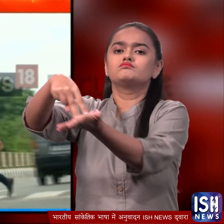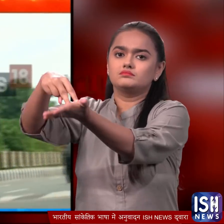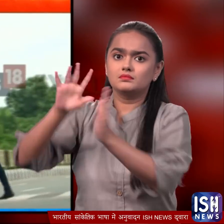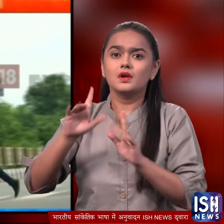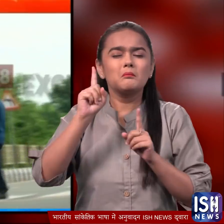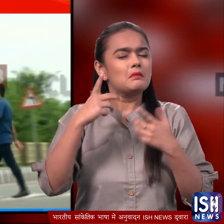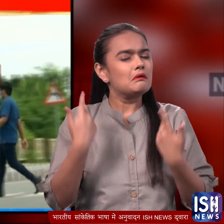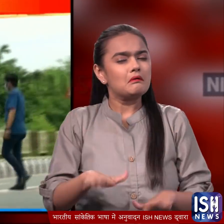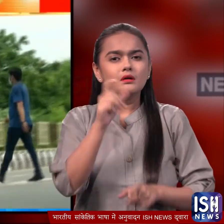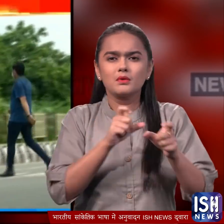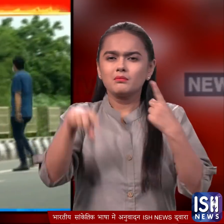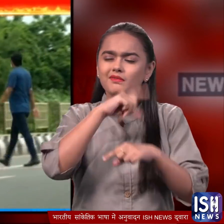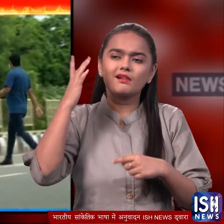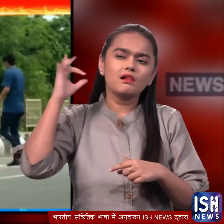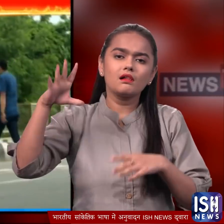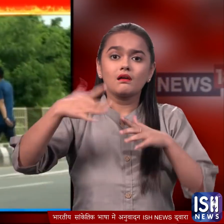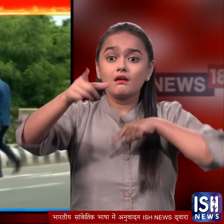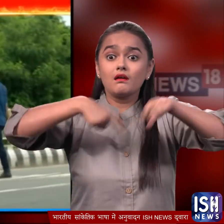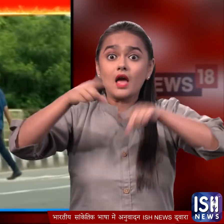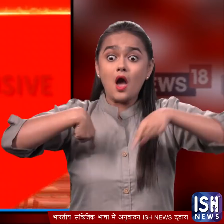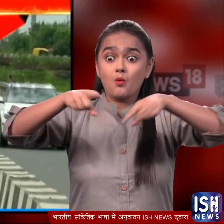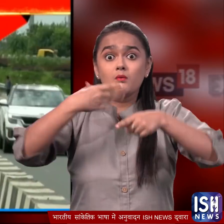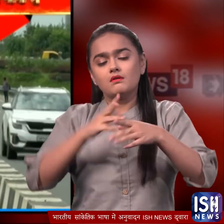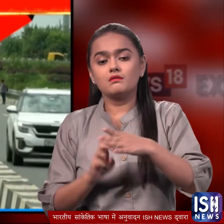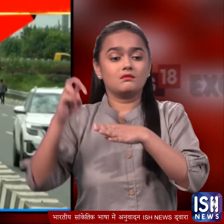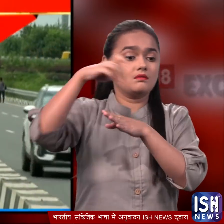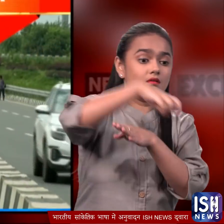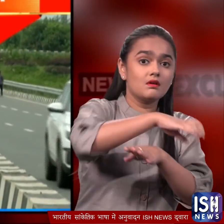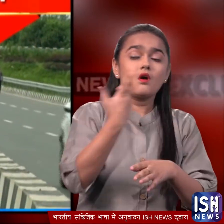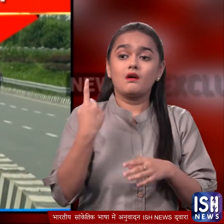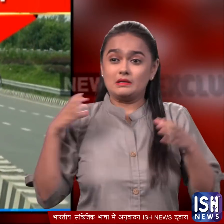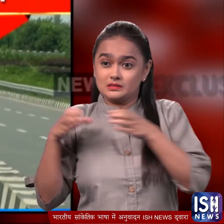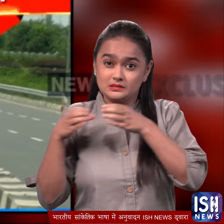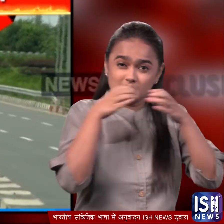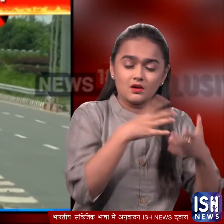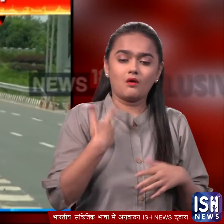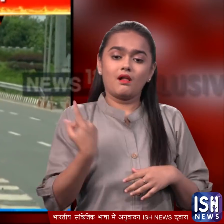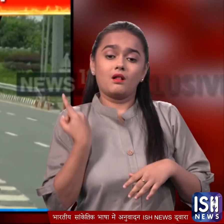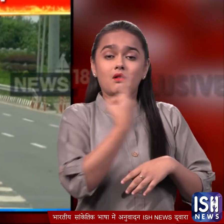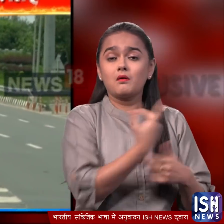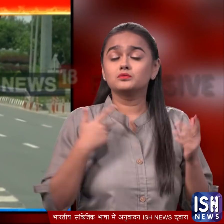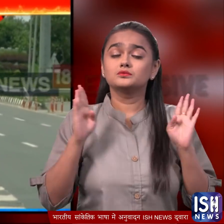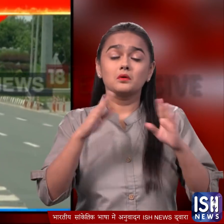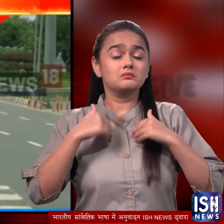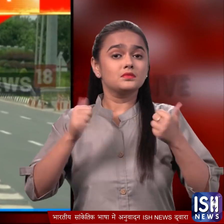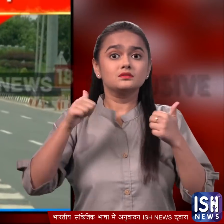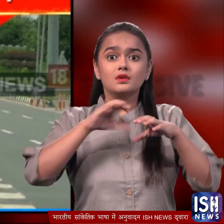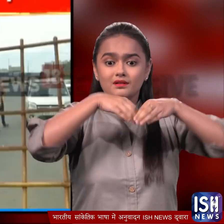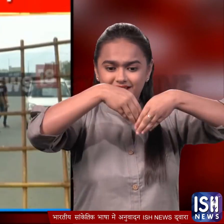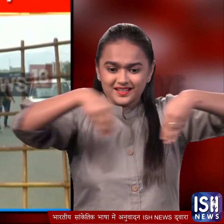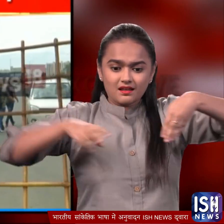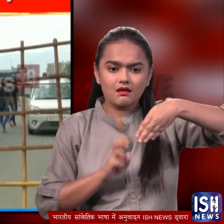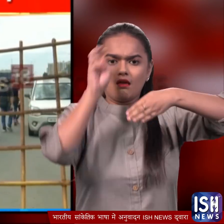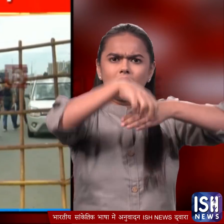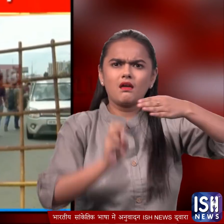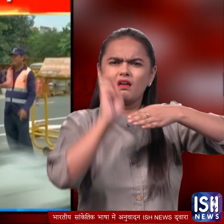लेकिन बेपरवाह लोग अंडरपास छोड़कर एक्सप्रेसवे से रास्ता पार करते रहे। कोई झुंड में तो कोई अकेले बाजीगरी दिखाते हुए सड़क पर बने डिवाइडर कूदकर पार करने लगा।